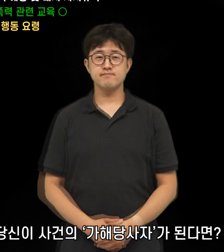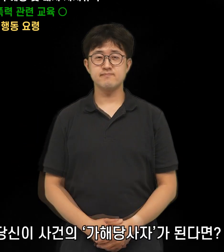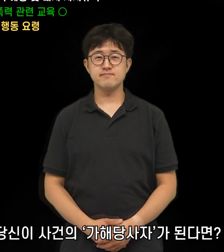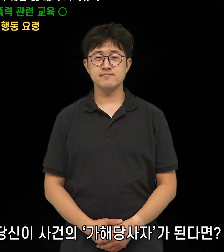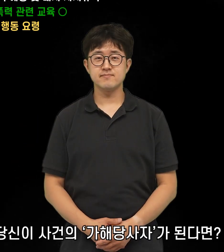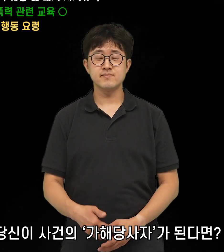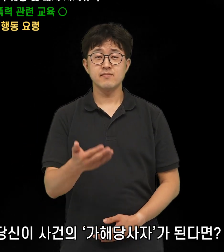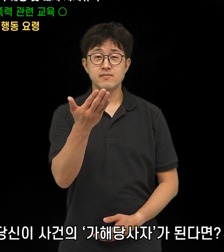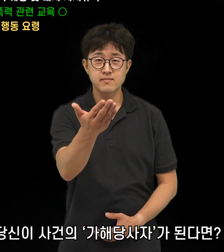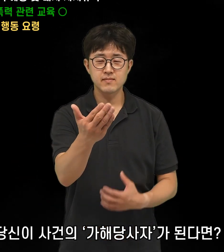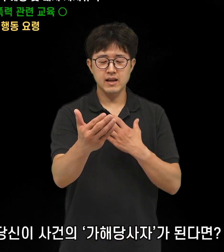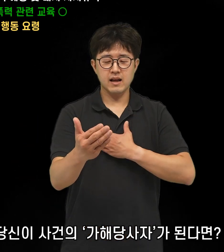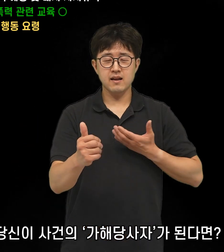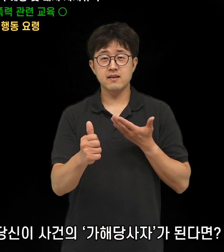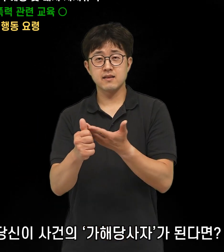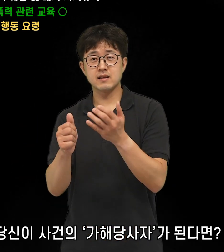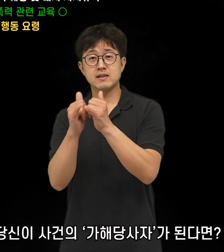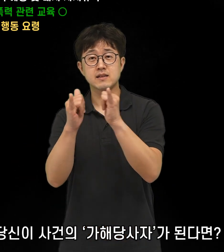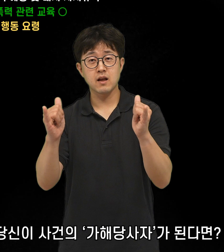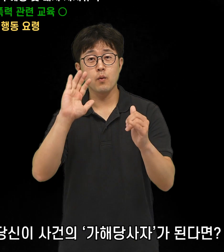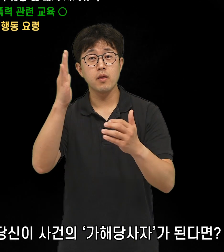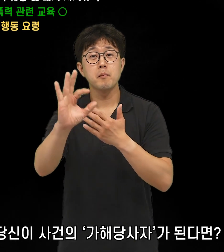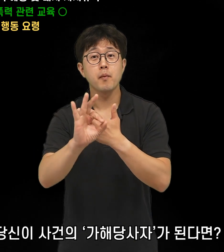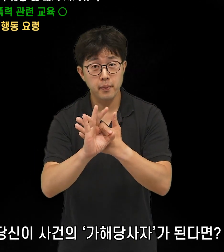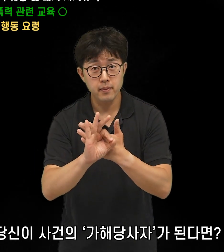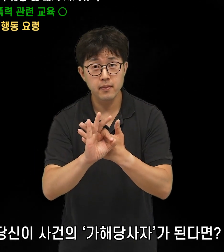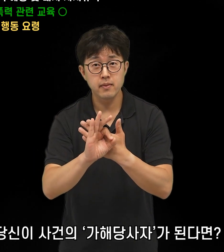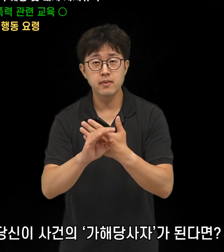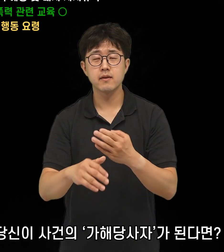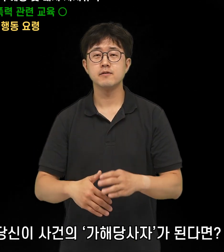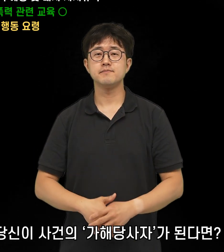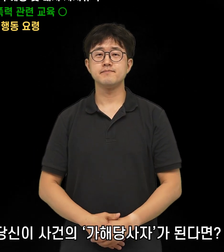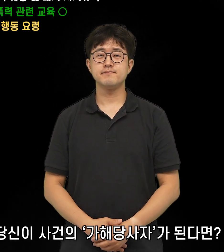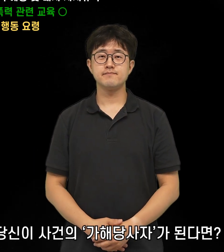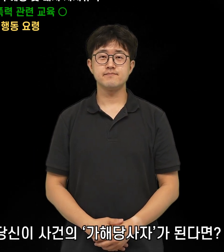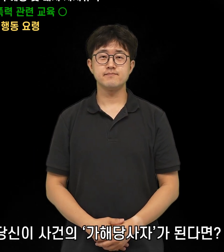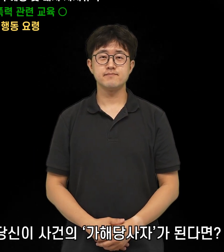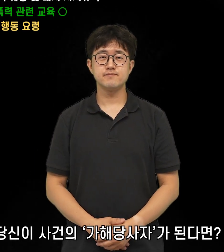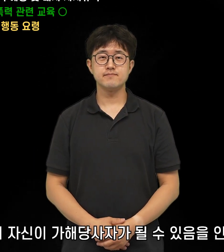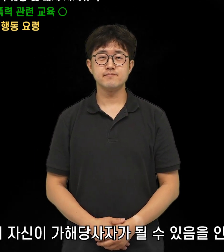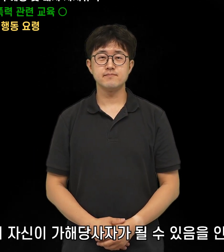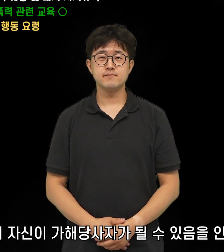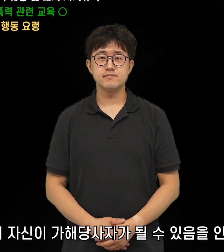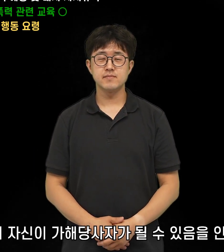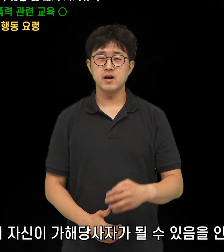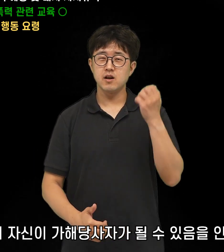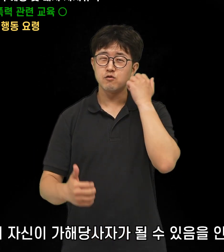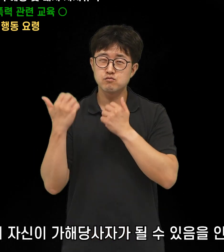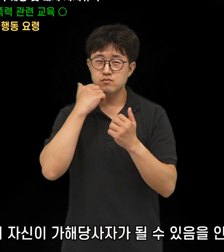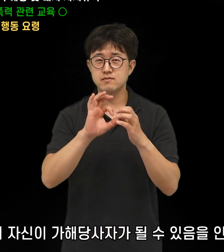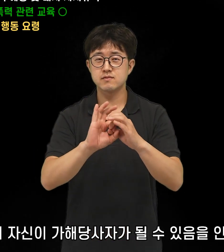4. 당신이 사건의 가해 당사자가 된다면 하나,